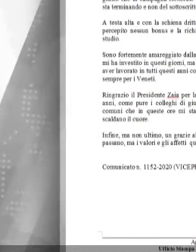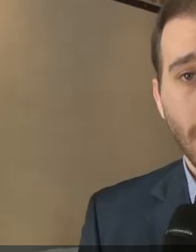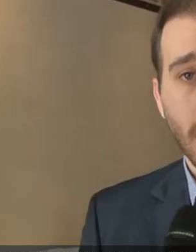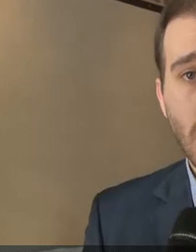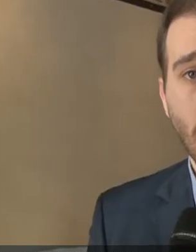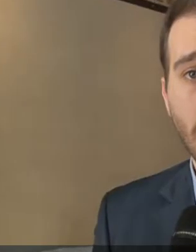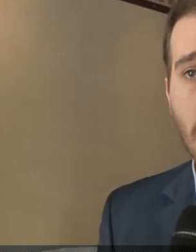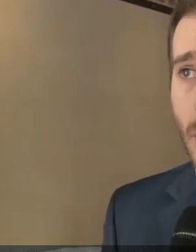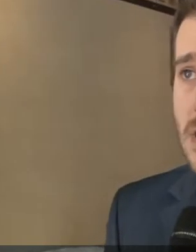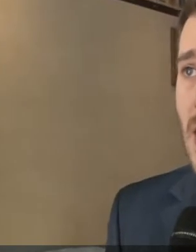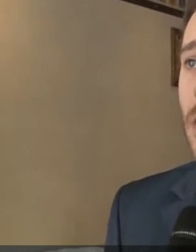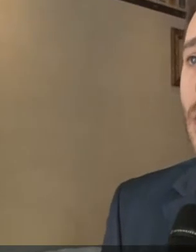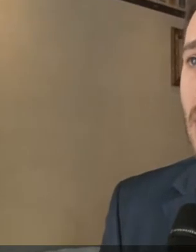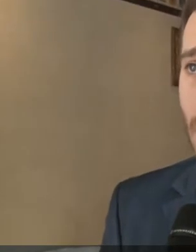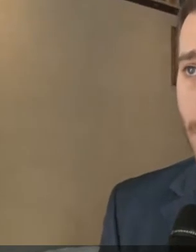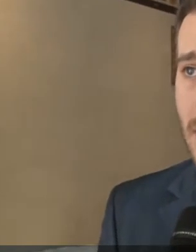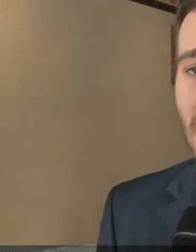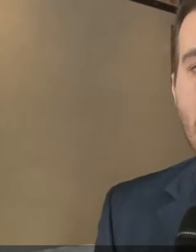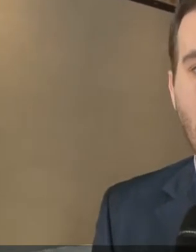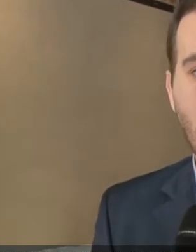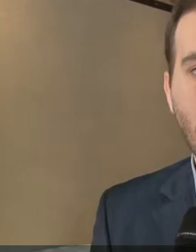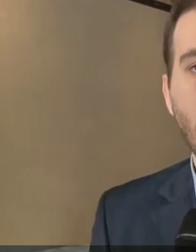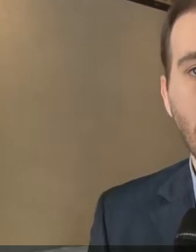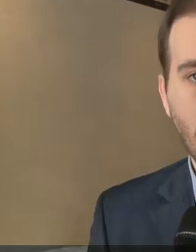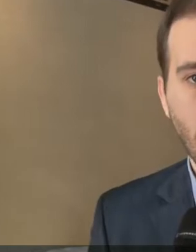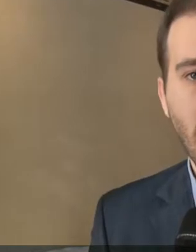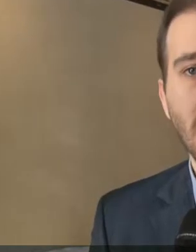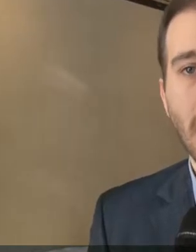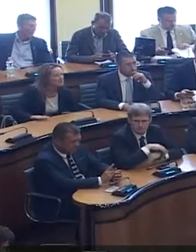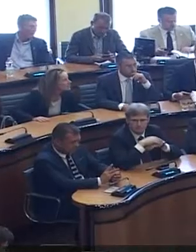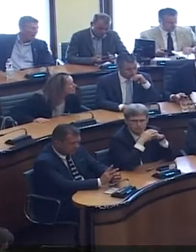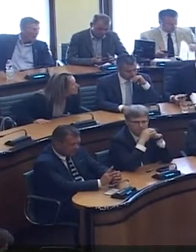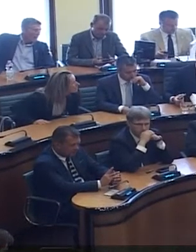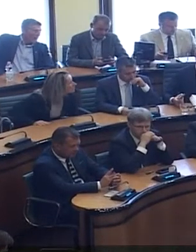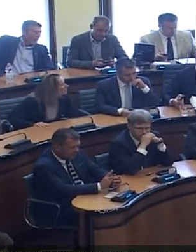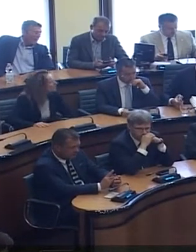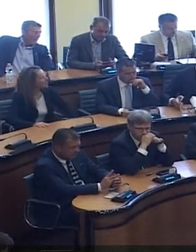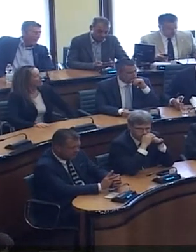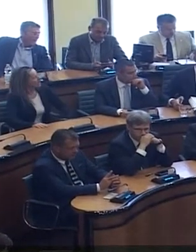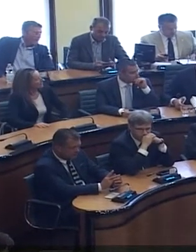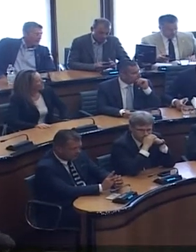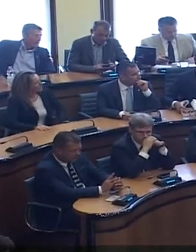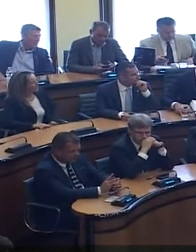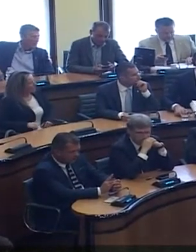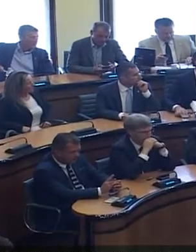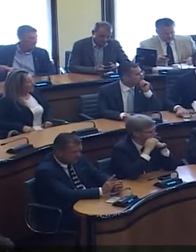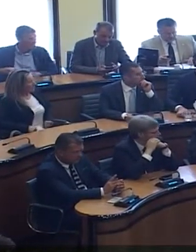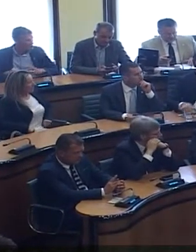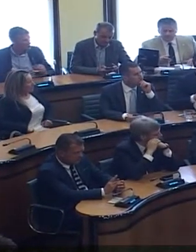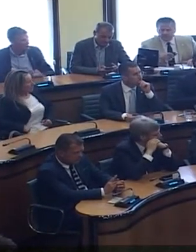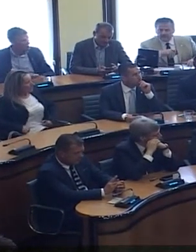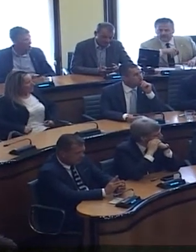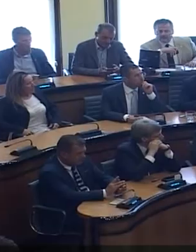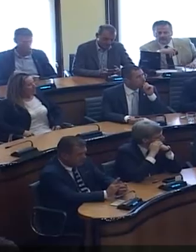anticipare la decisione finale anche riccardo barbisan ha sempre con lettera aperta resta un posto vacante in giunta ma zaia non ha